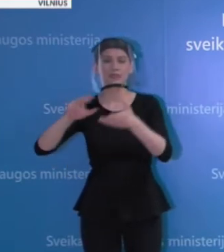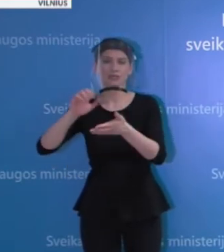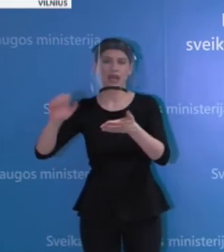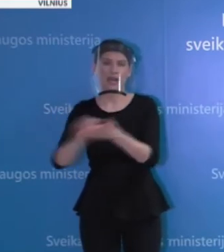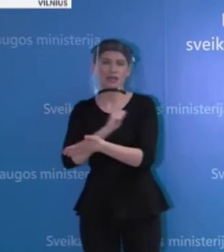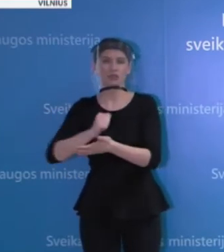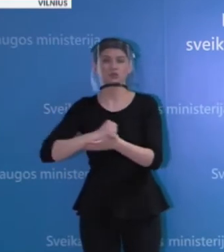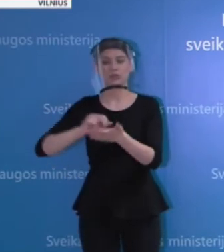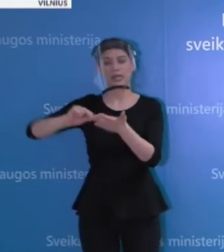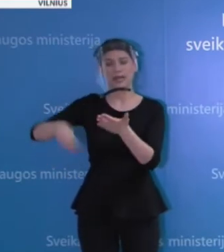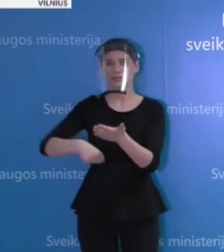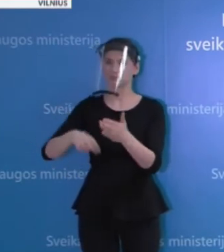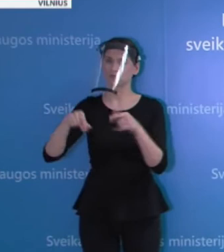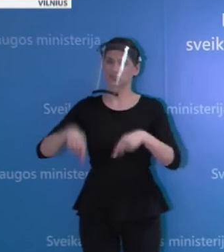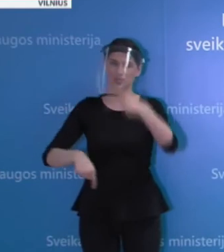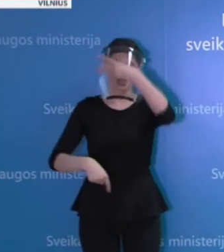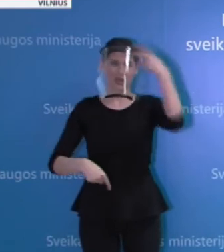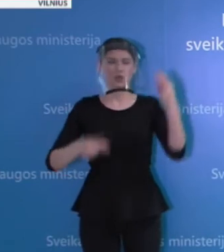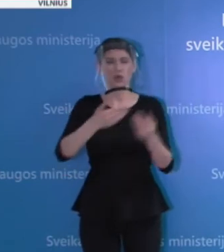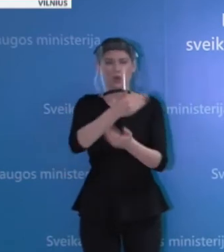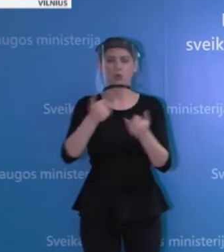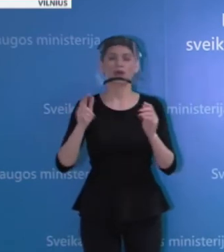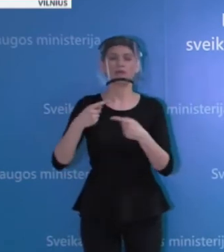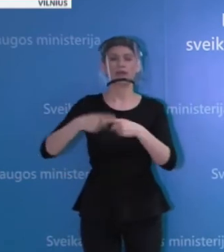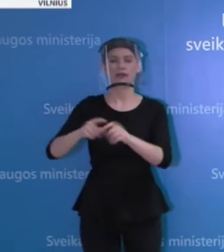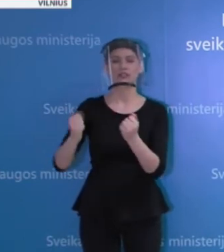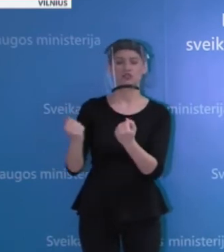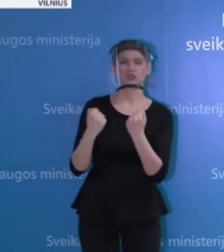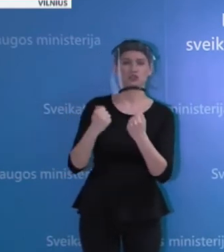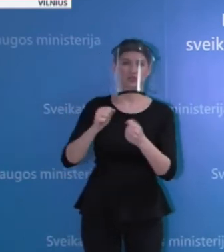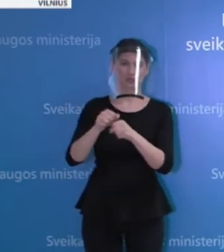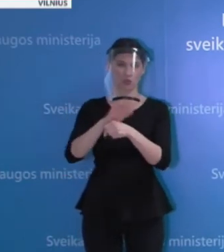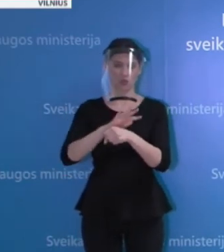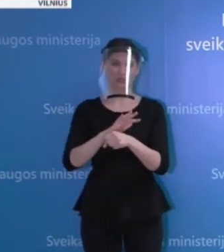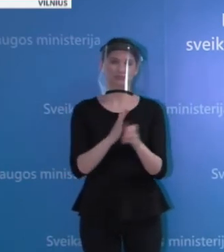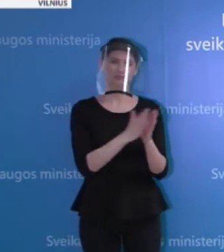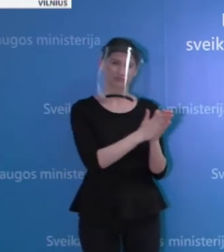Lietuvoje niekas, na, nepardavinėja. Ir tikrai būkit sąmoningi,